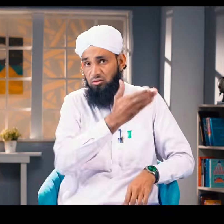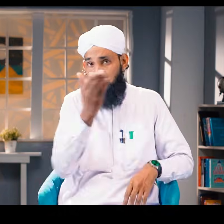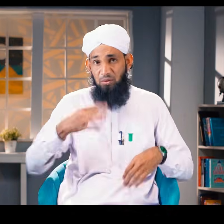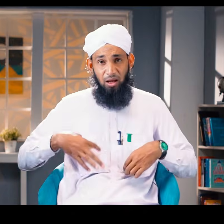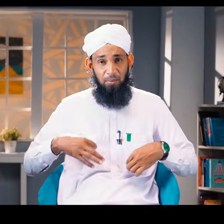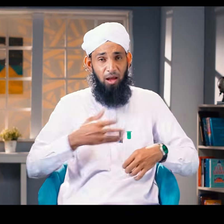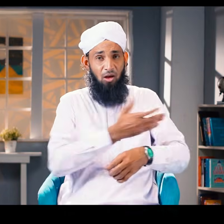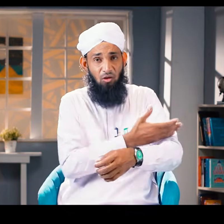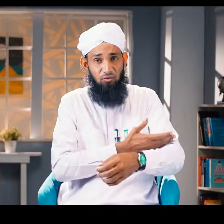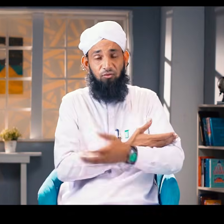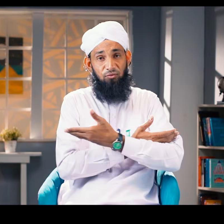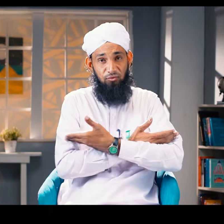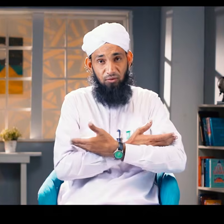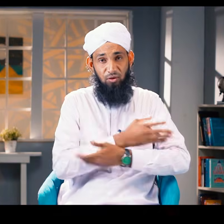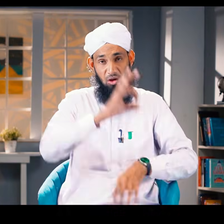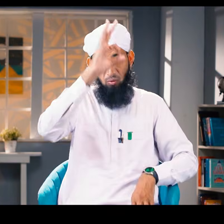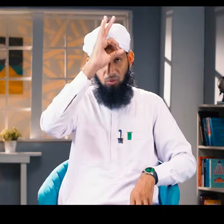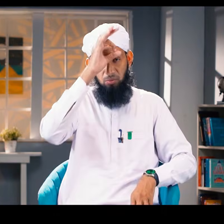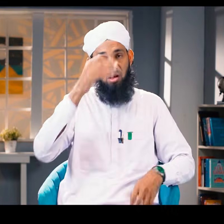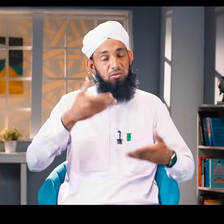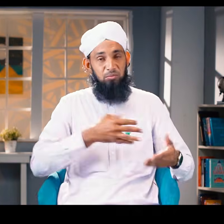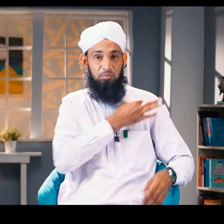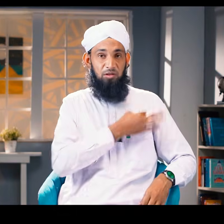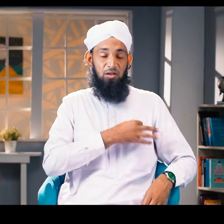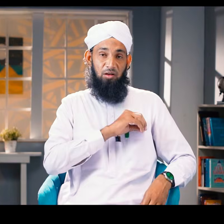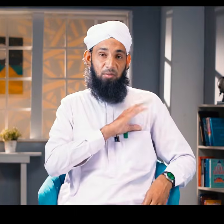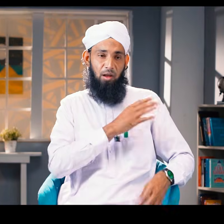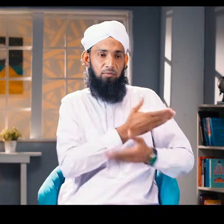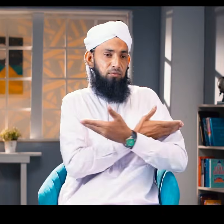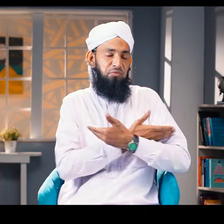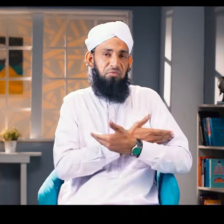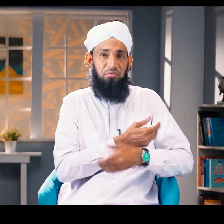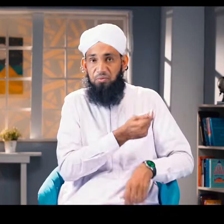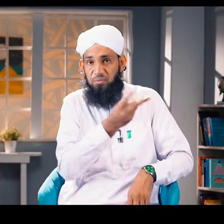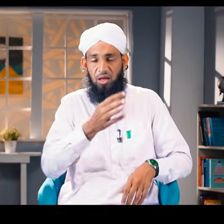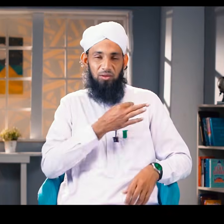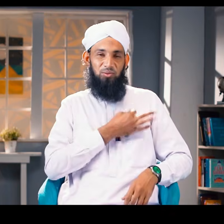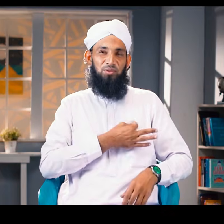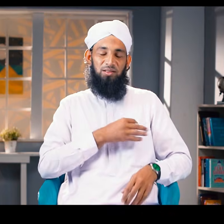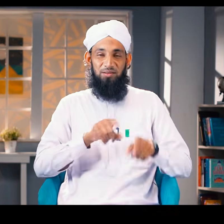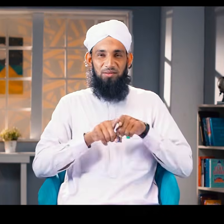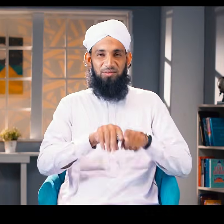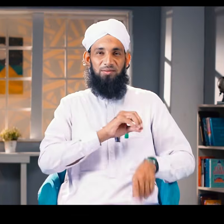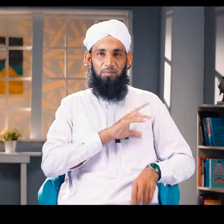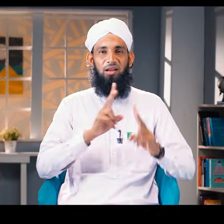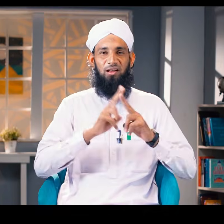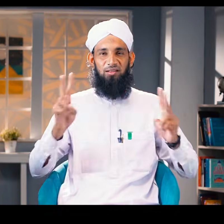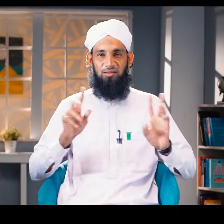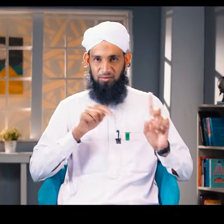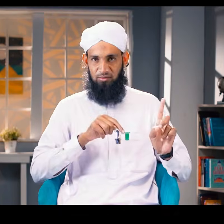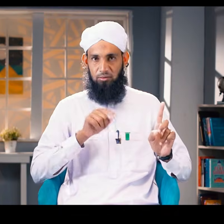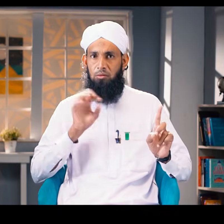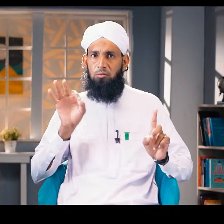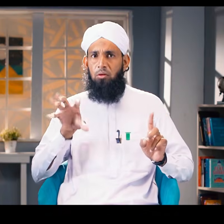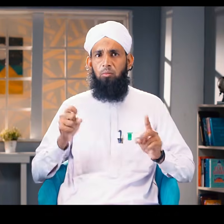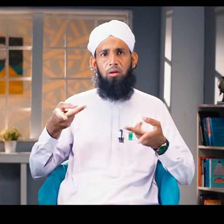کے لیے لباس ذلت ہے، یہ جیسے علماء یا پرہیزگار لوگ جو ہوتے ہیں جو سادہ اور سنت کے مطابق لباس پہنتے ہیں، تو